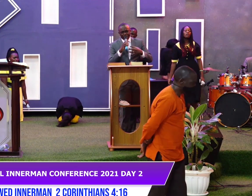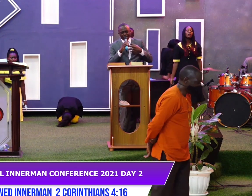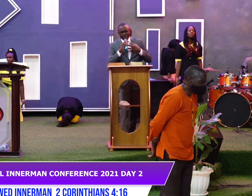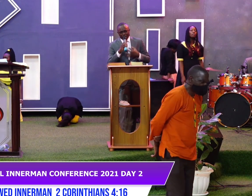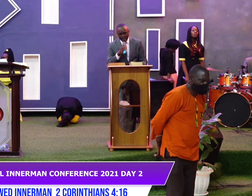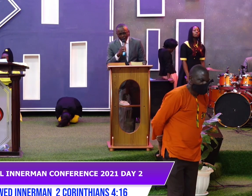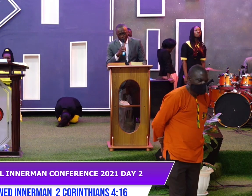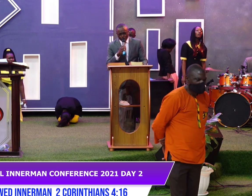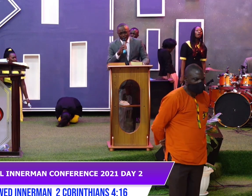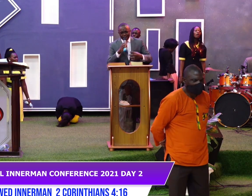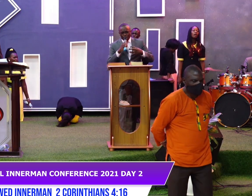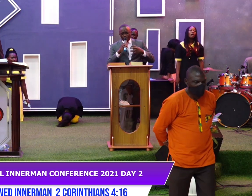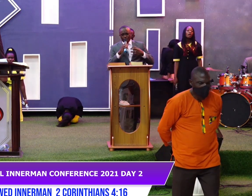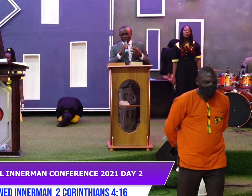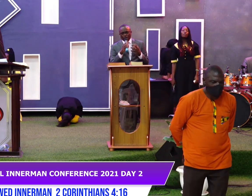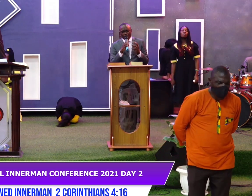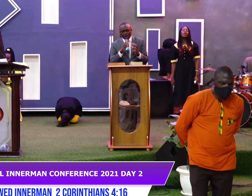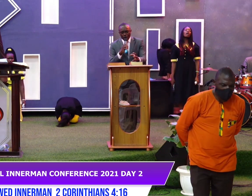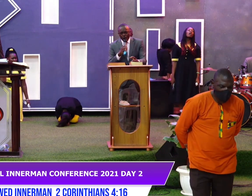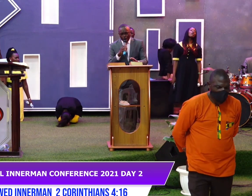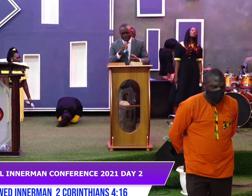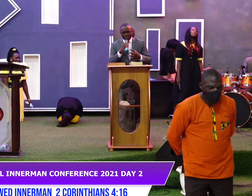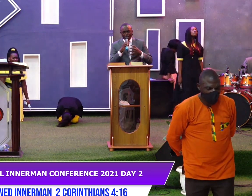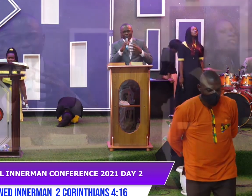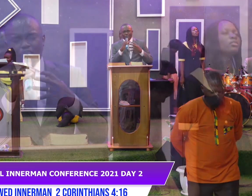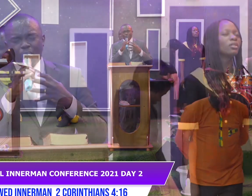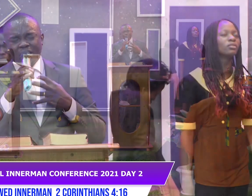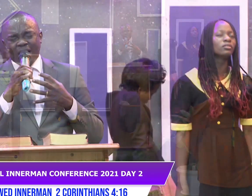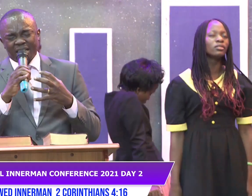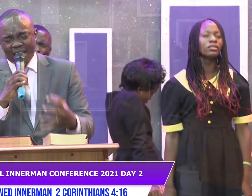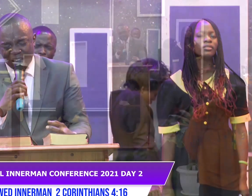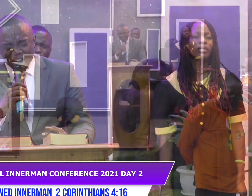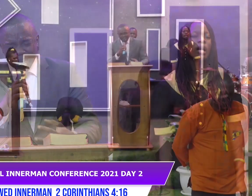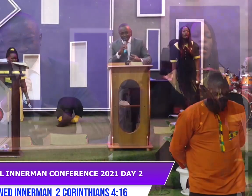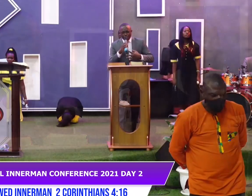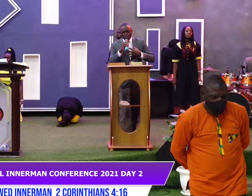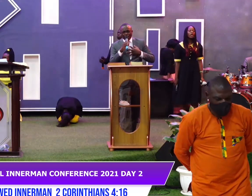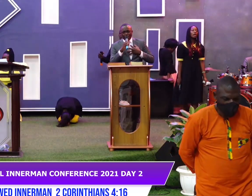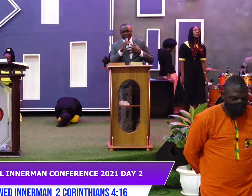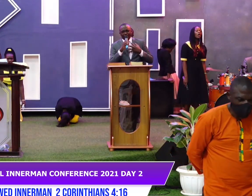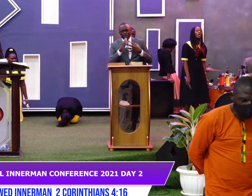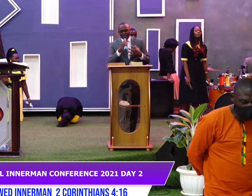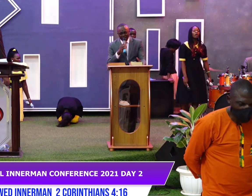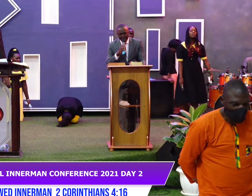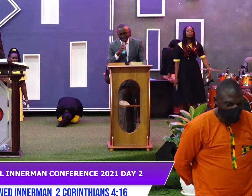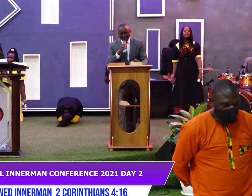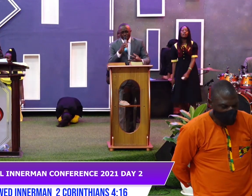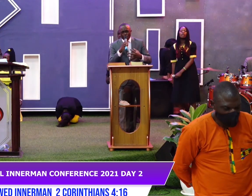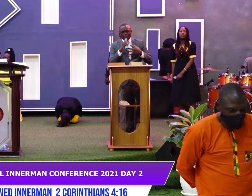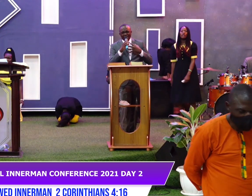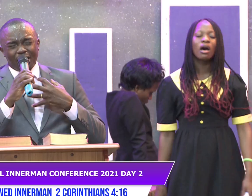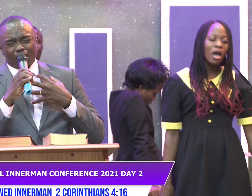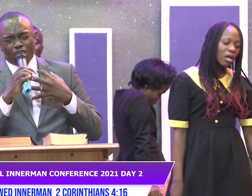sabira banyina se otu ambazo moyo mutokofo okuvano luwale romo nange neyamo kutambula nawe